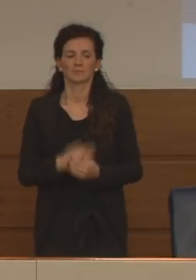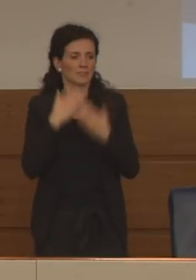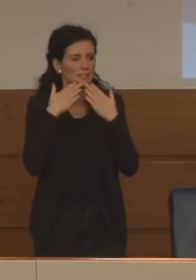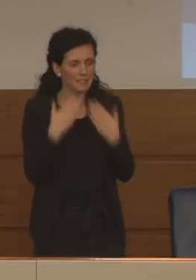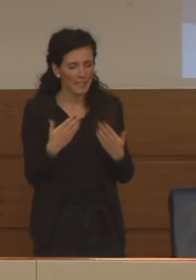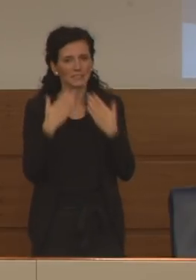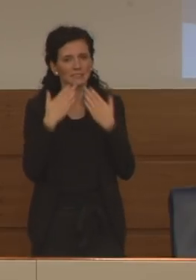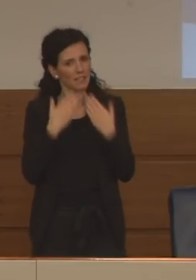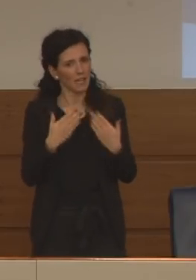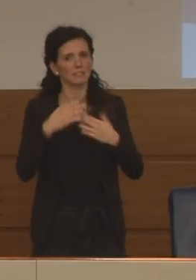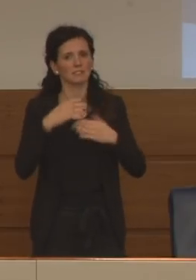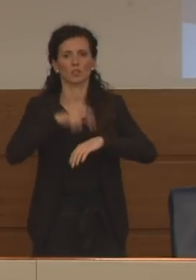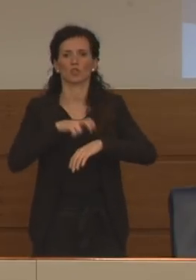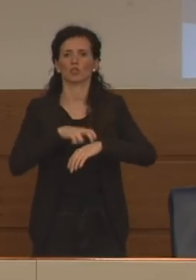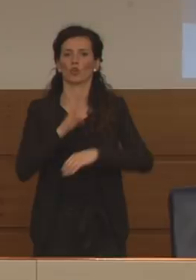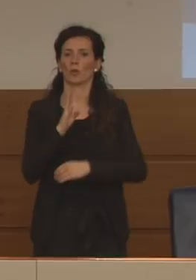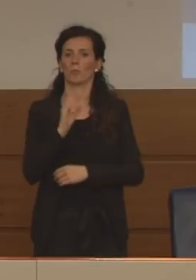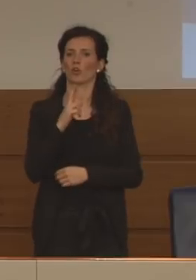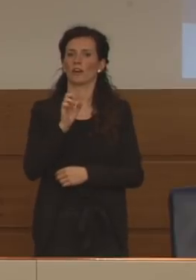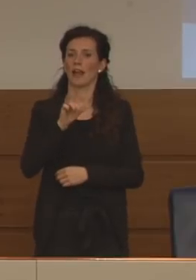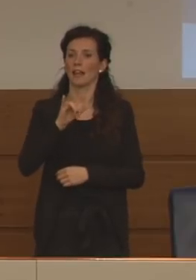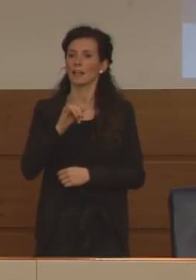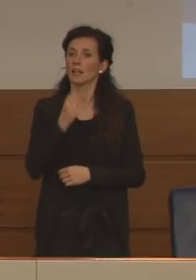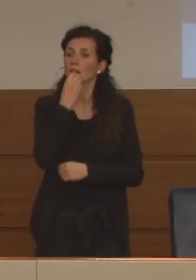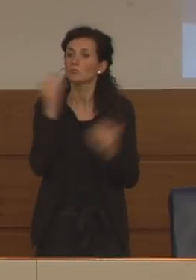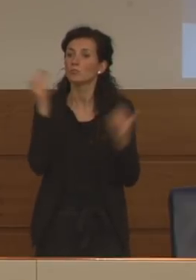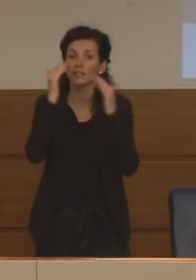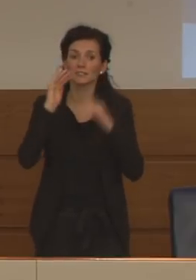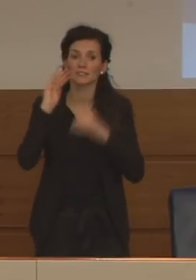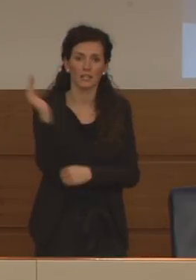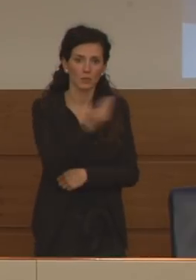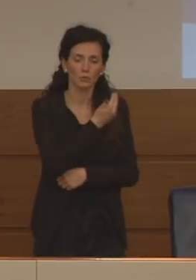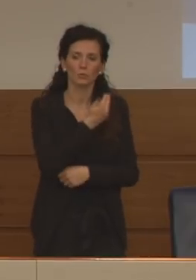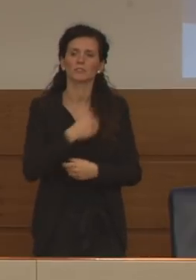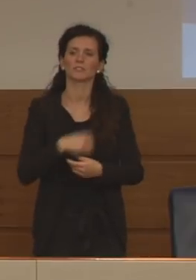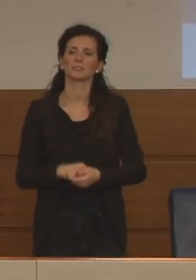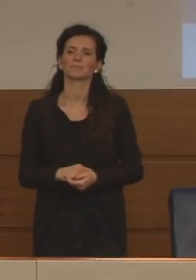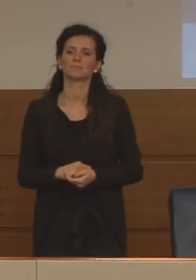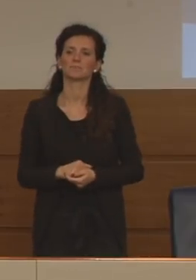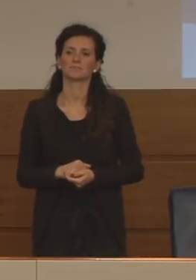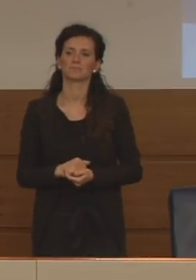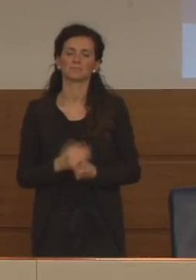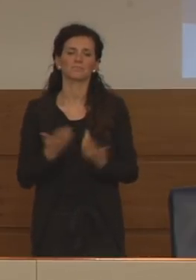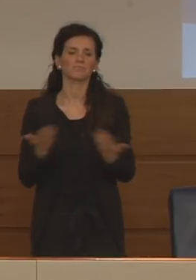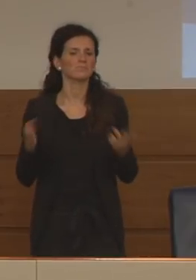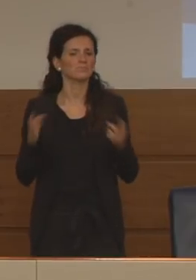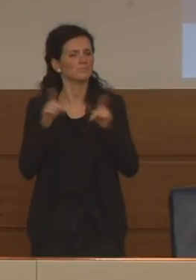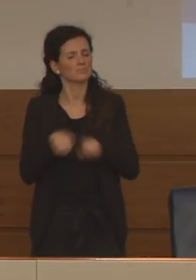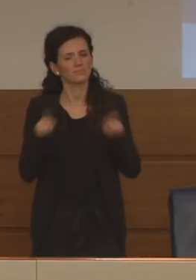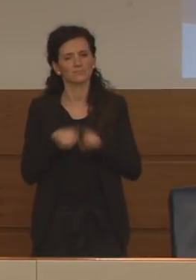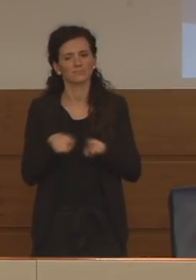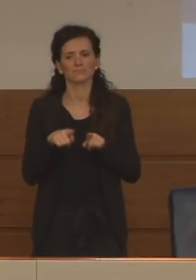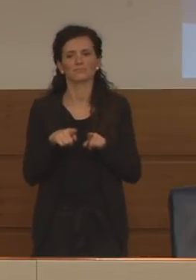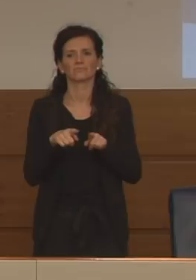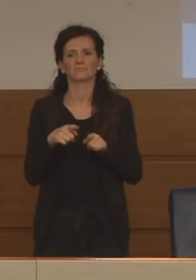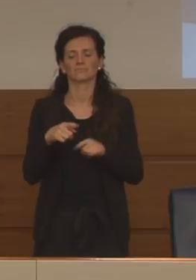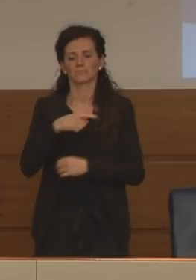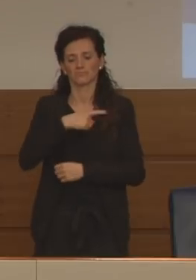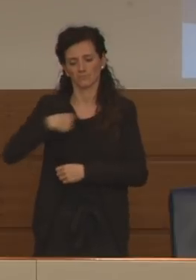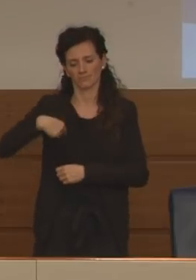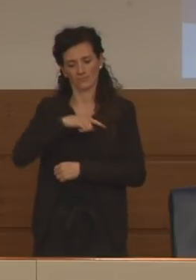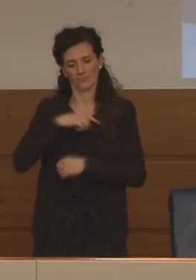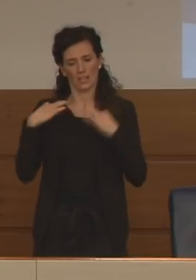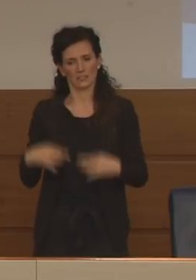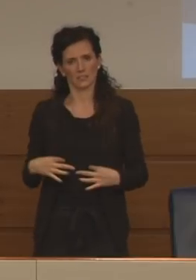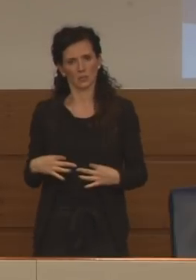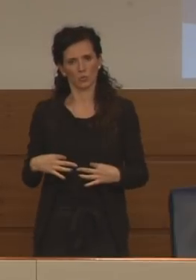al borelli buona serata a tutti è come ormai è tradizione come istituto abbiamo prodotto